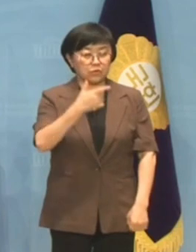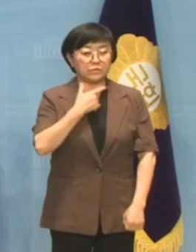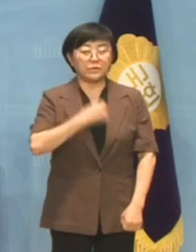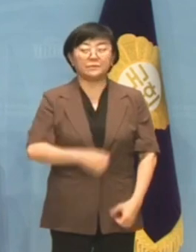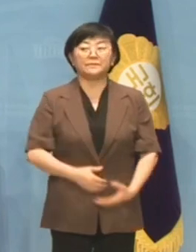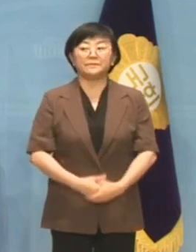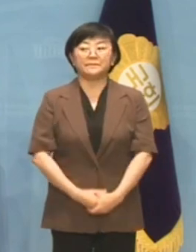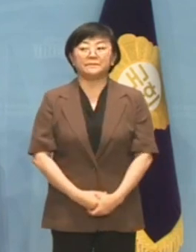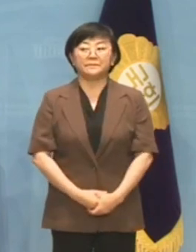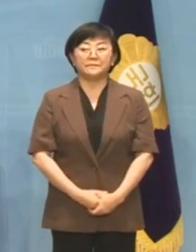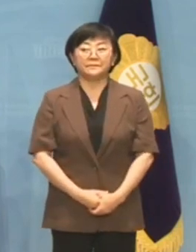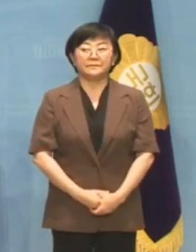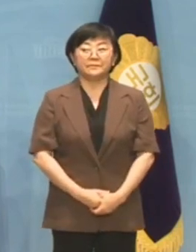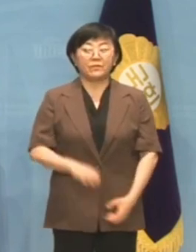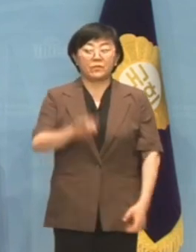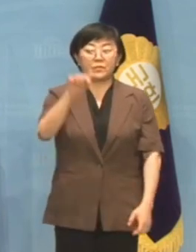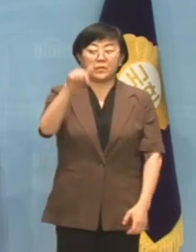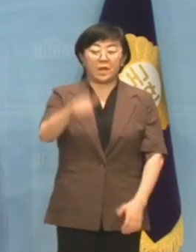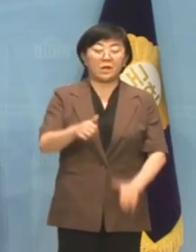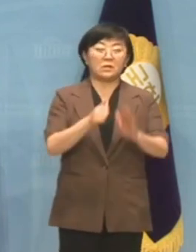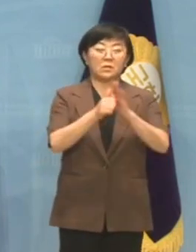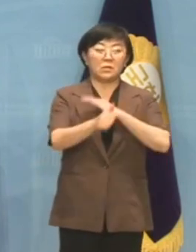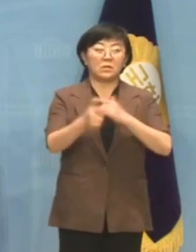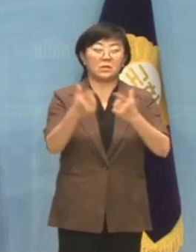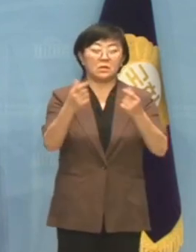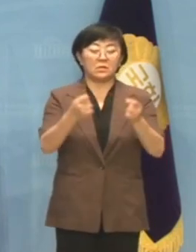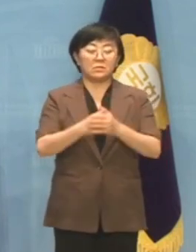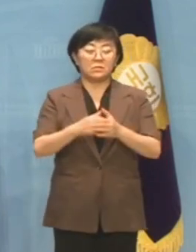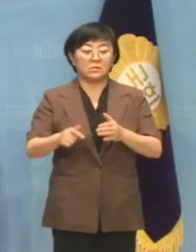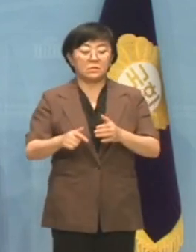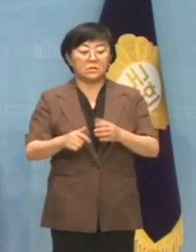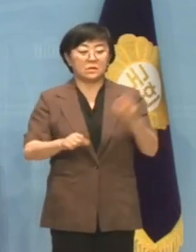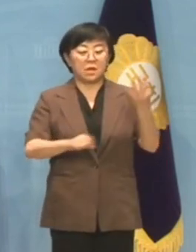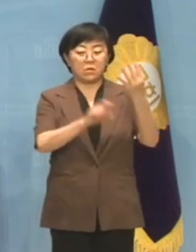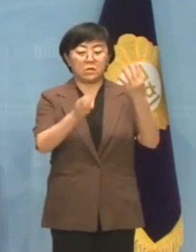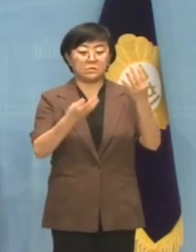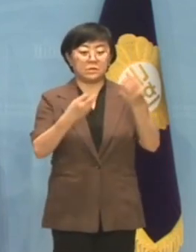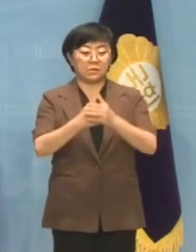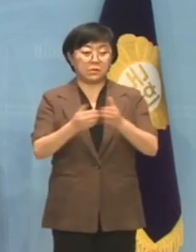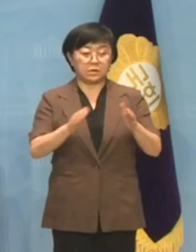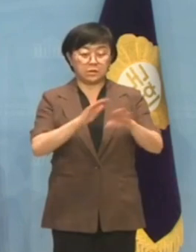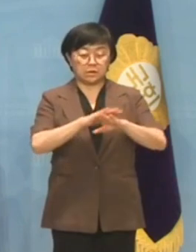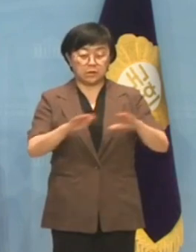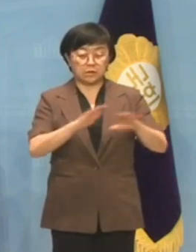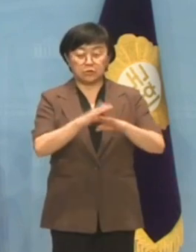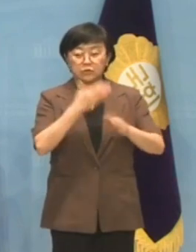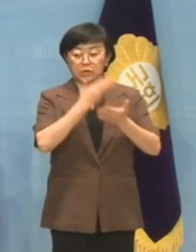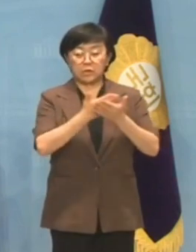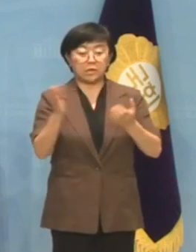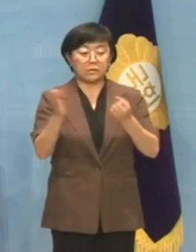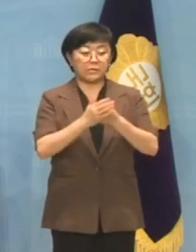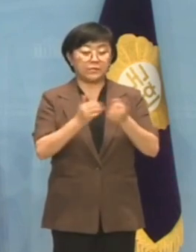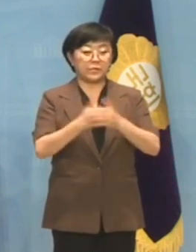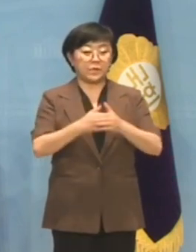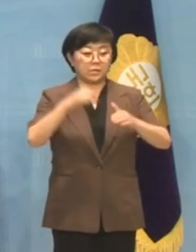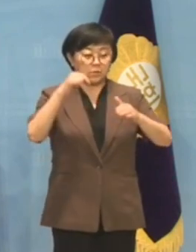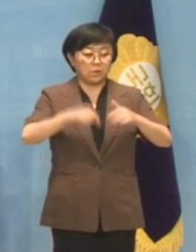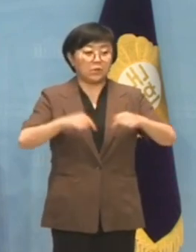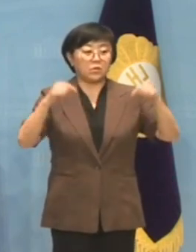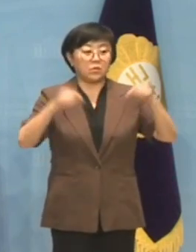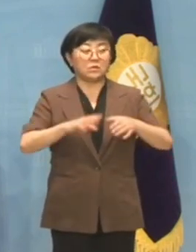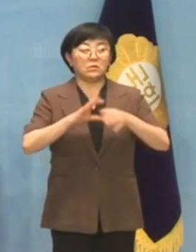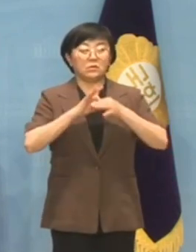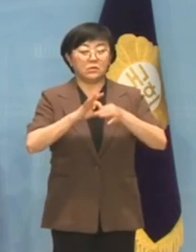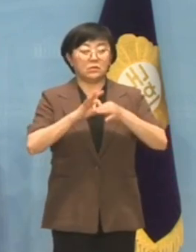수 없습니다. 박홍근 원내대표 말대로 4월 13일 처리가 중요한 것이 아니라 심도 있는 논의를